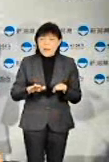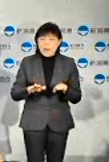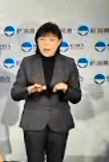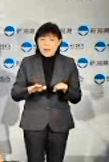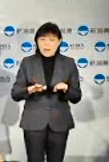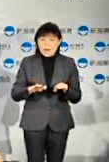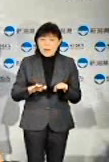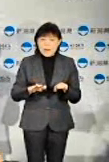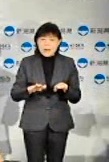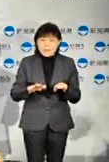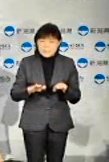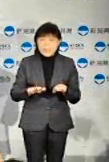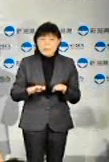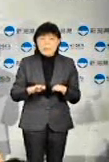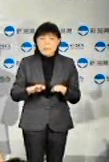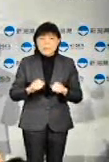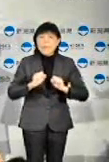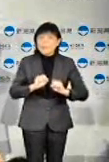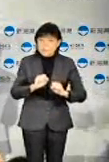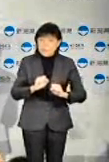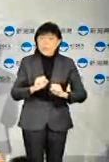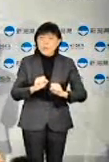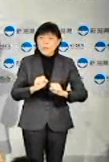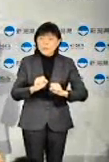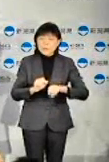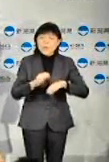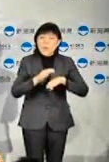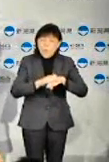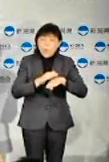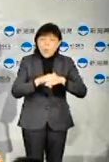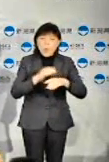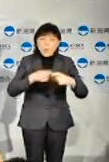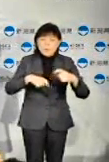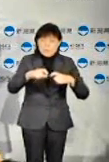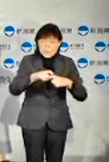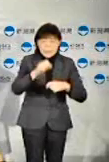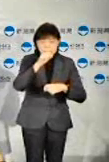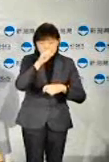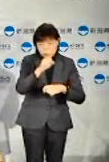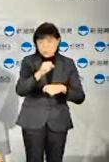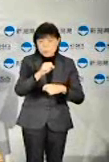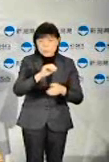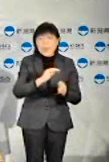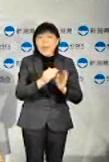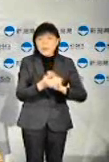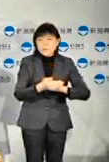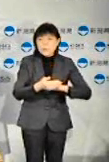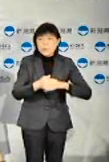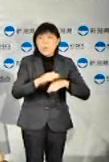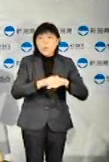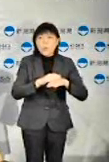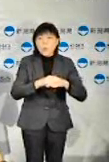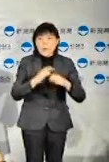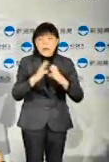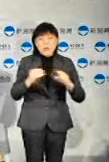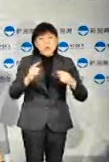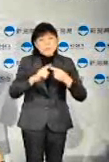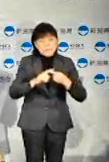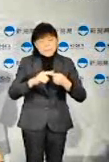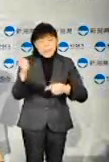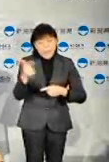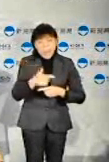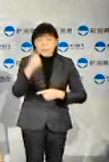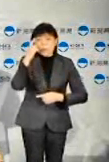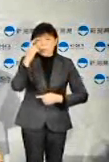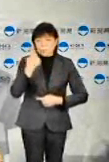ができてその動いているものをさらに使い勝手のいいものをしていくことの方がはるかに合理的で早いんじゃないかなというふうに思